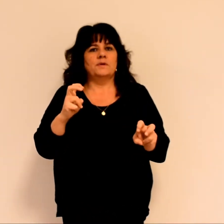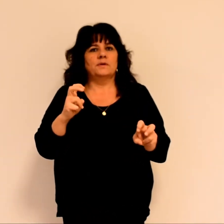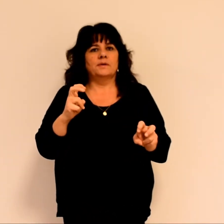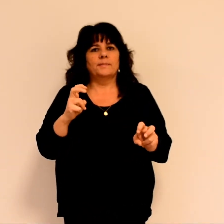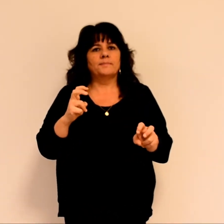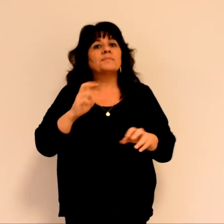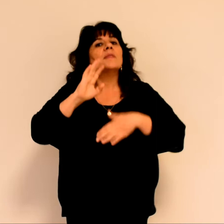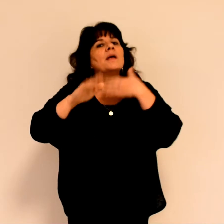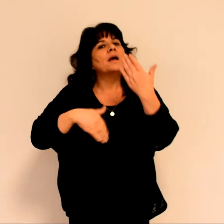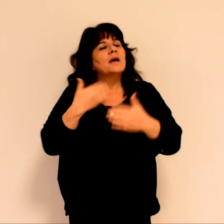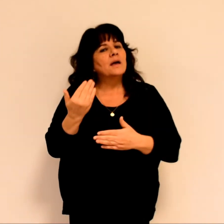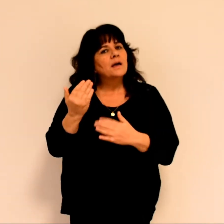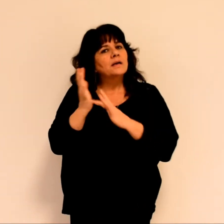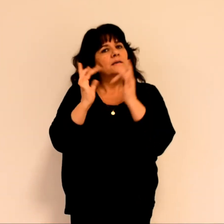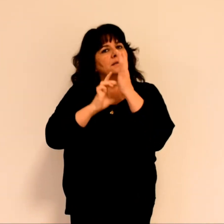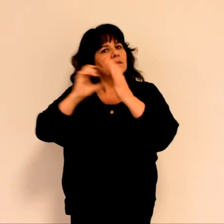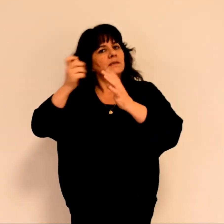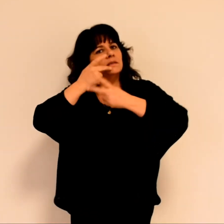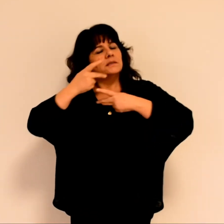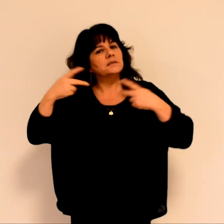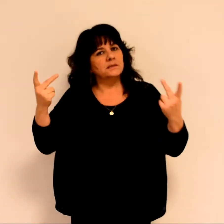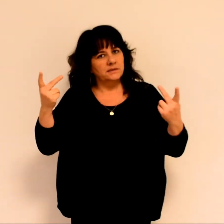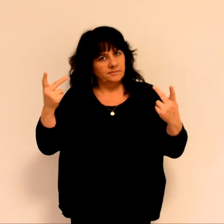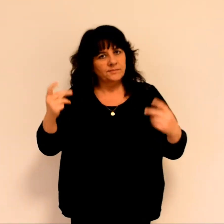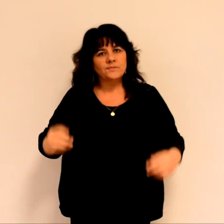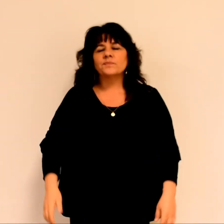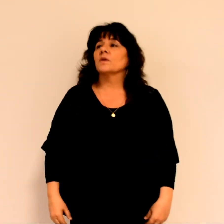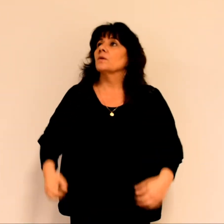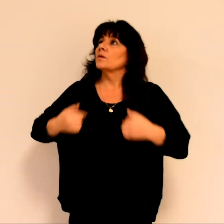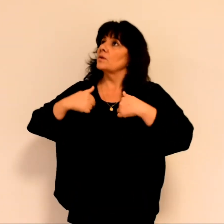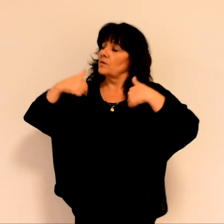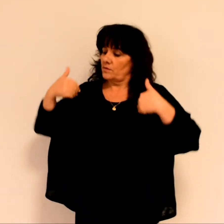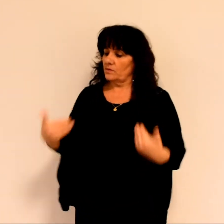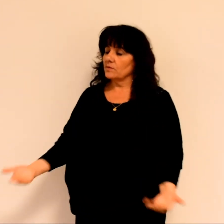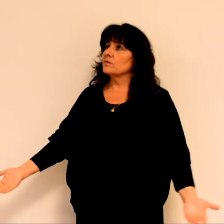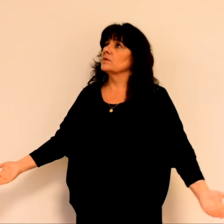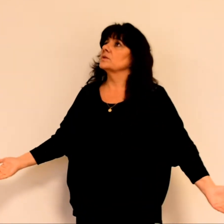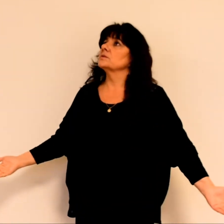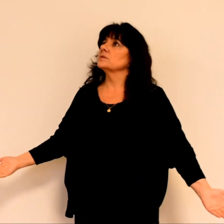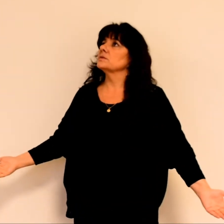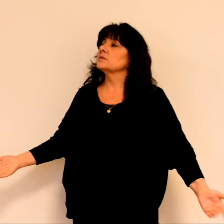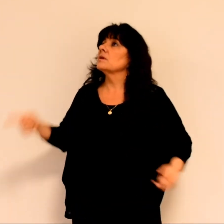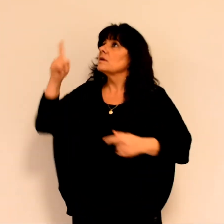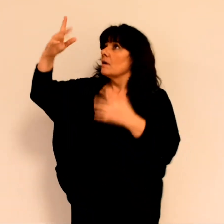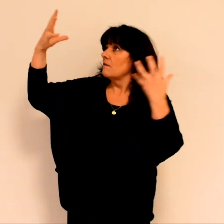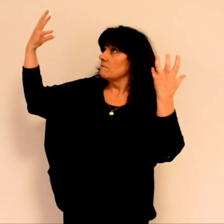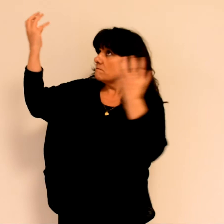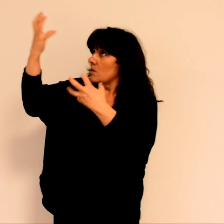Puis il déclare, « Me voici, je suis venu pour faire ta volonté. »